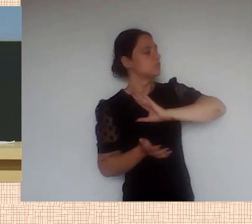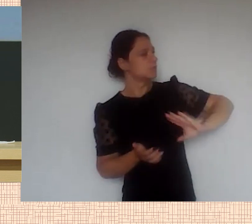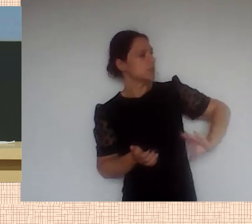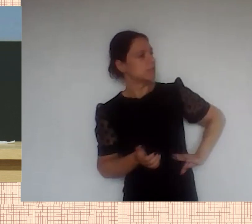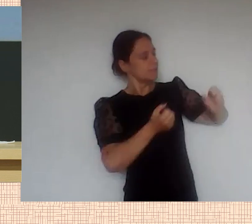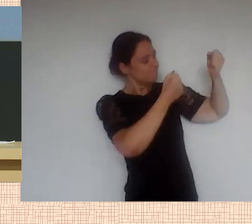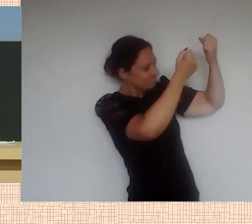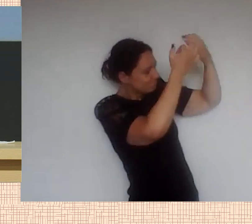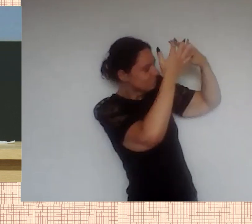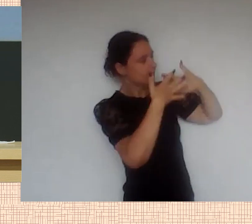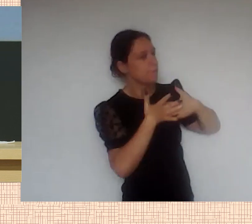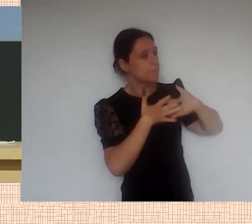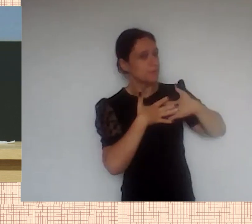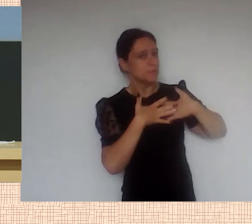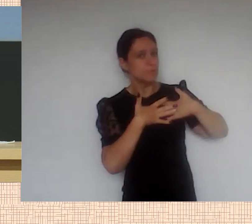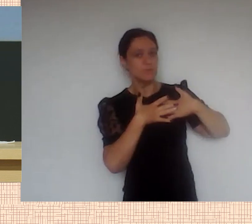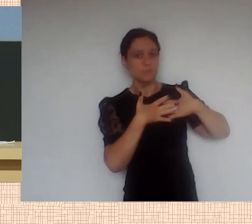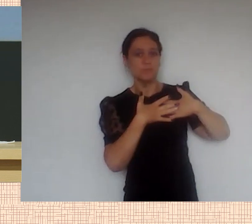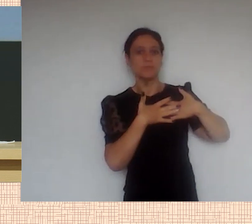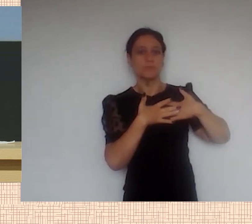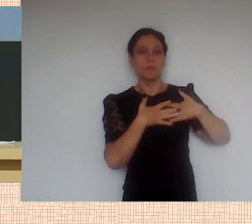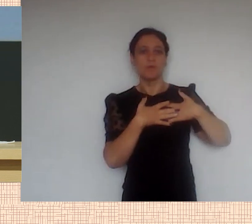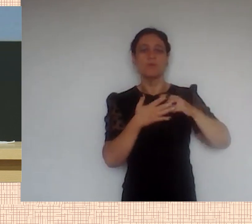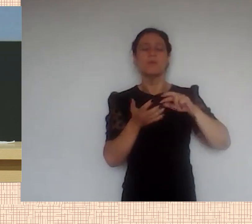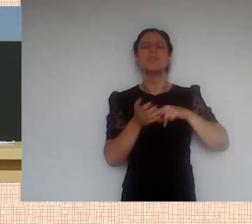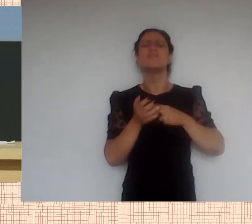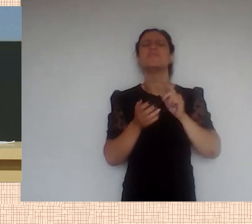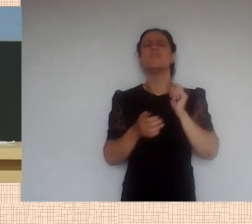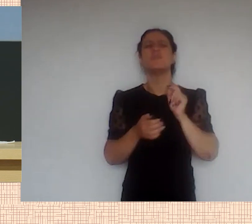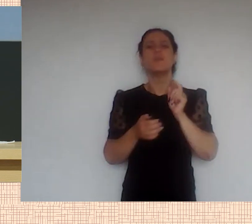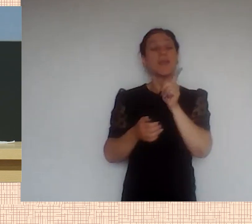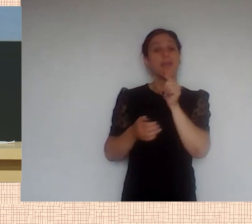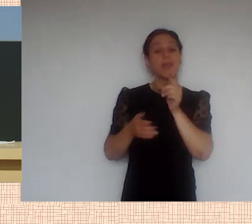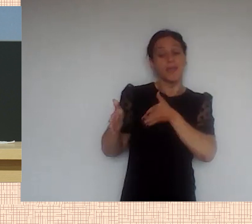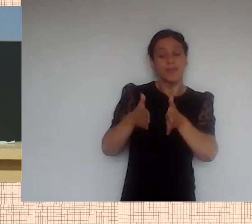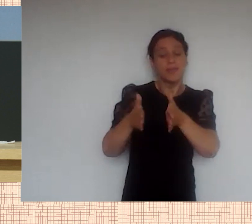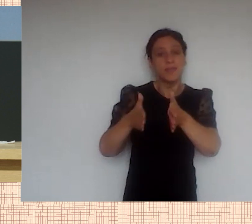espiritual nos lugares celestiais. Irmãos, é esse rio fluindo,